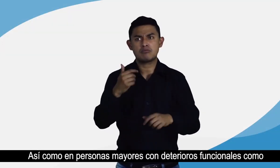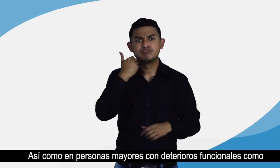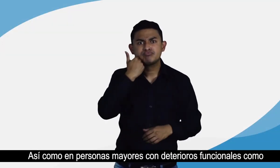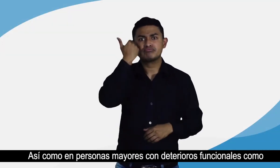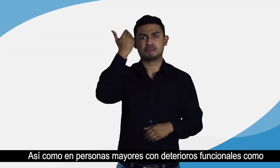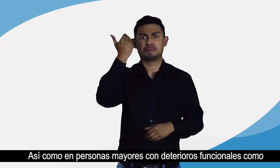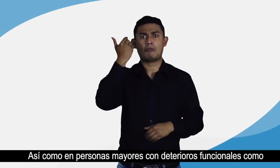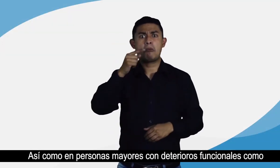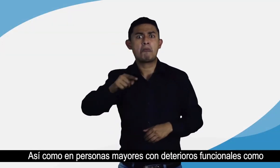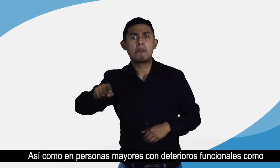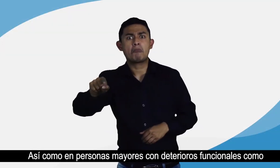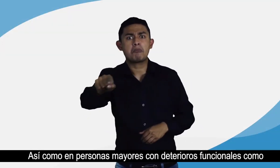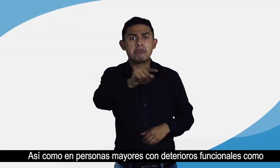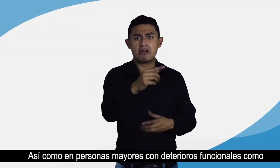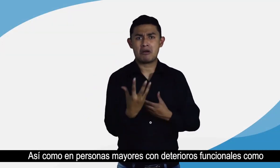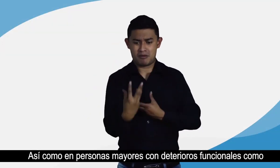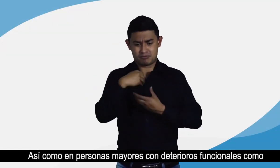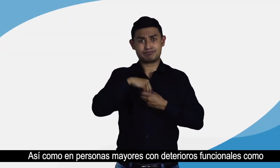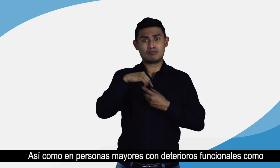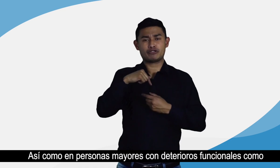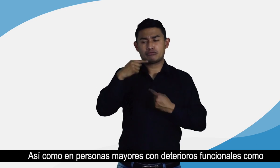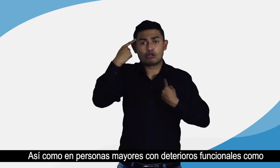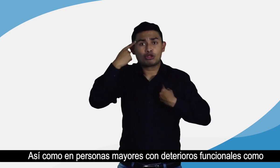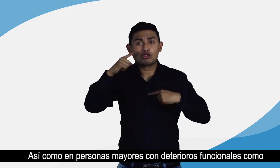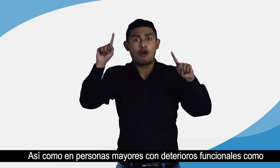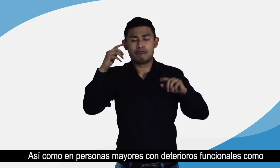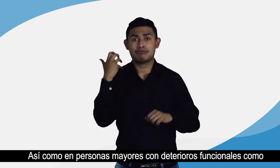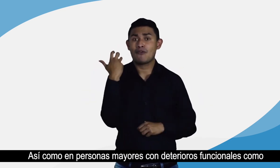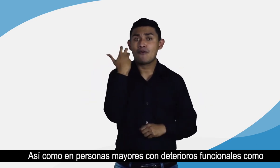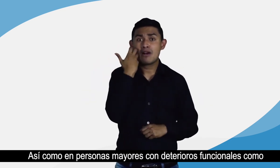Así como en personas mayores con deterioros funcionales como